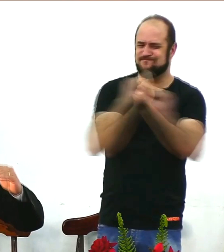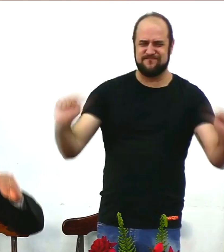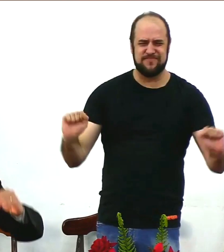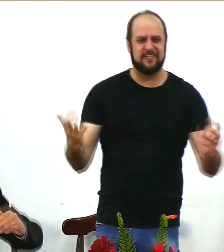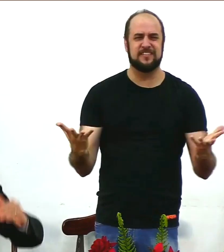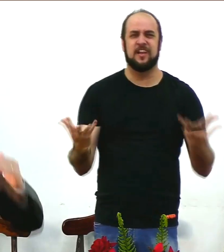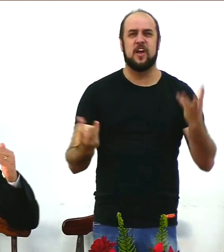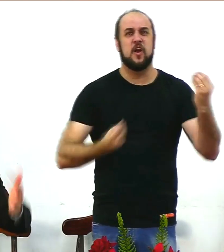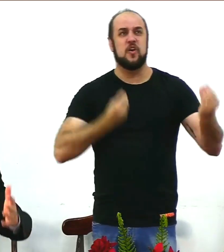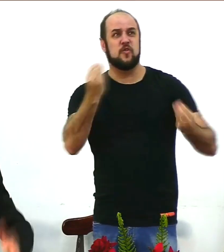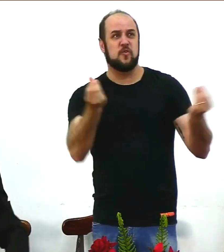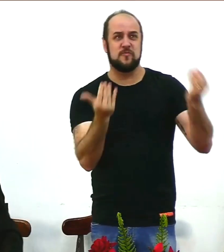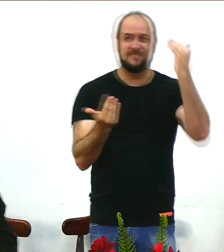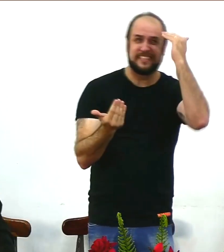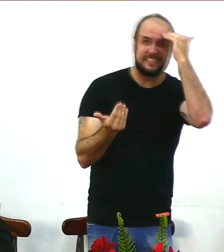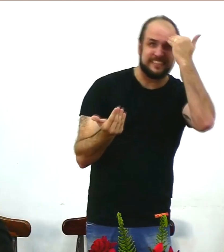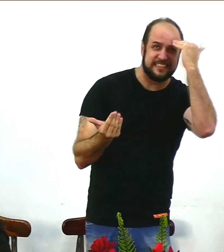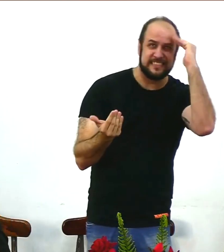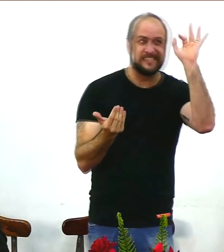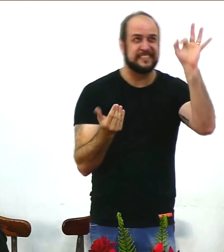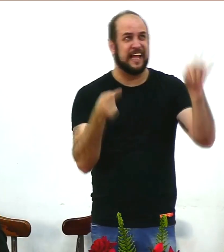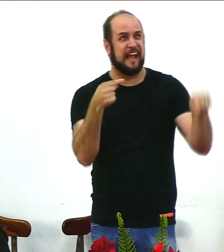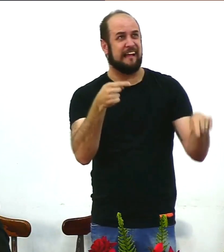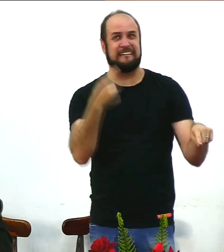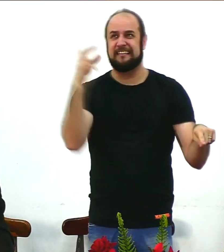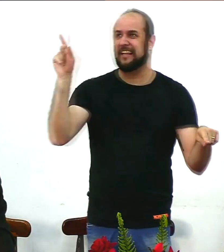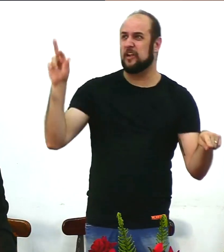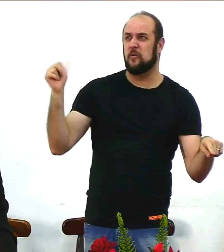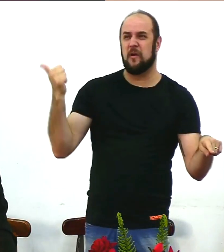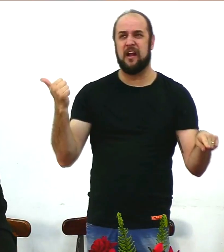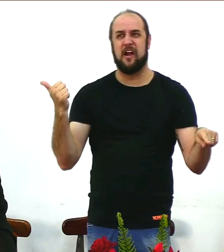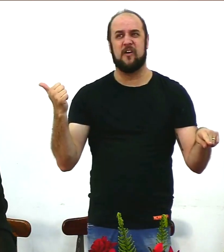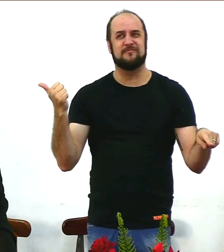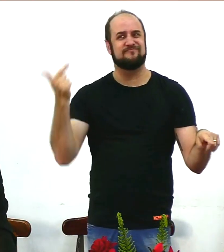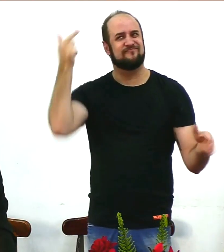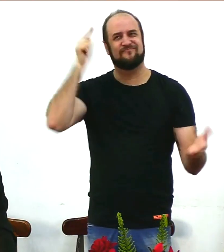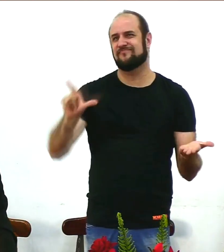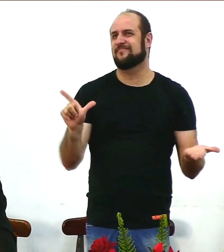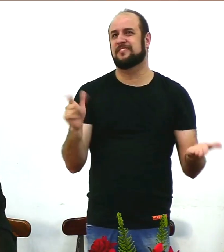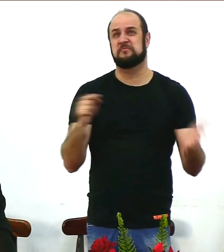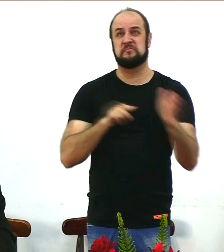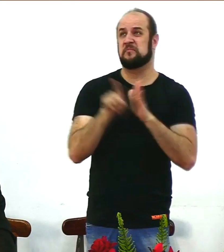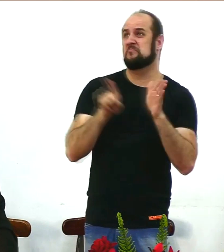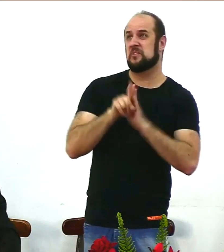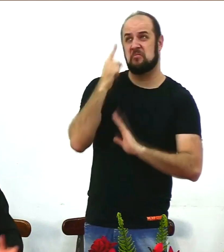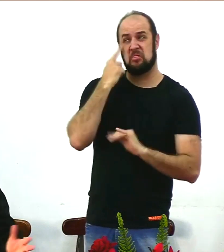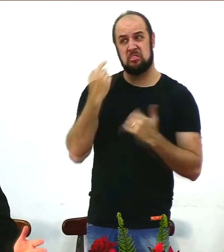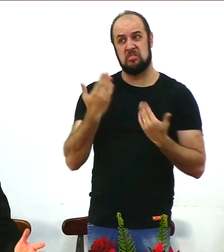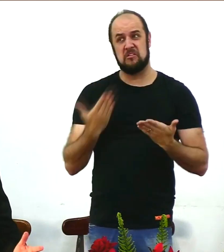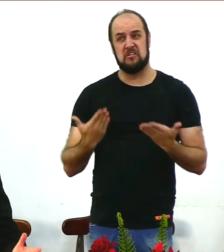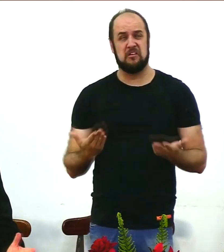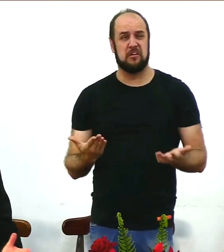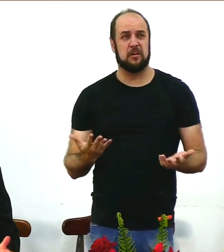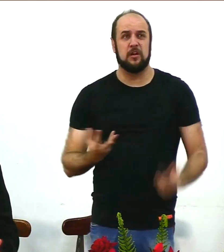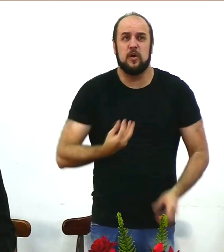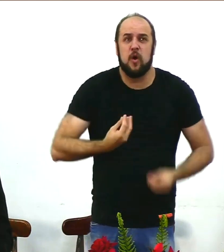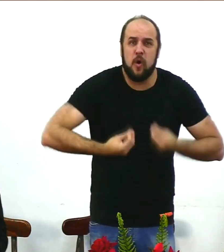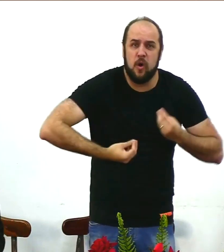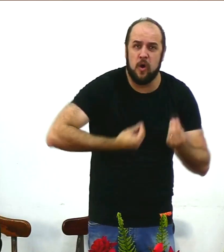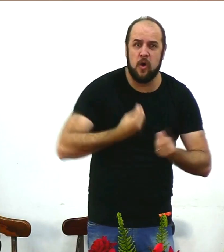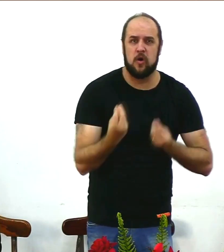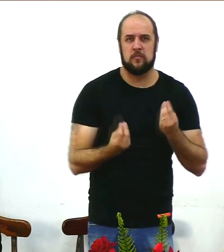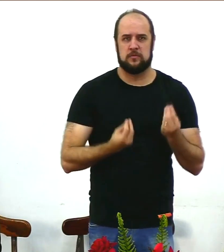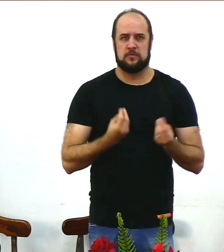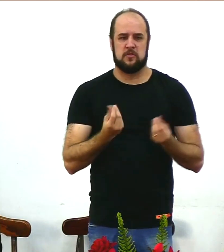Senhor se dava no templo. Então, o que eles estão sentindo falta agora? Dos